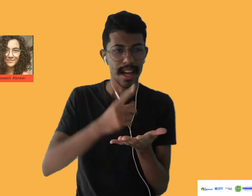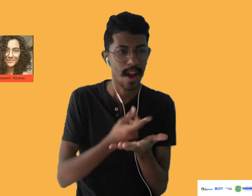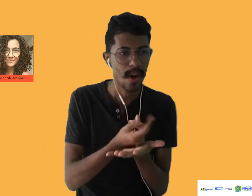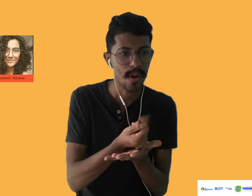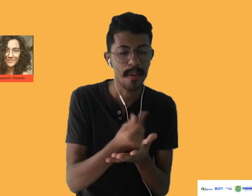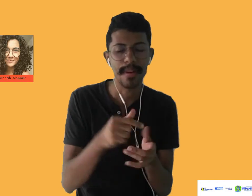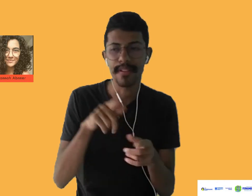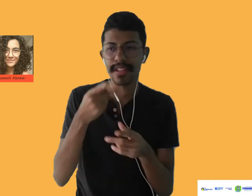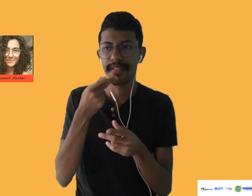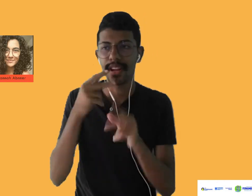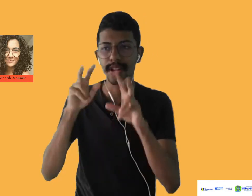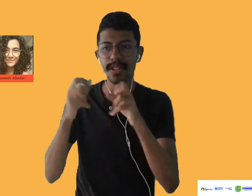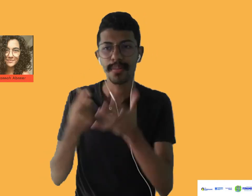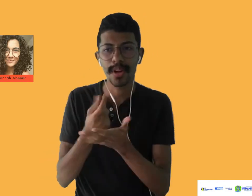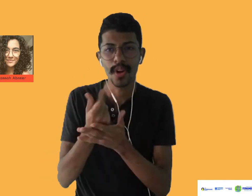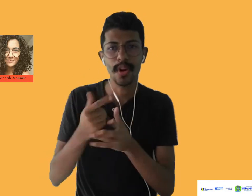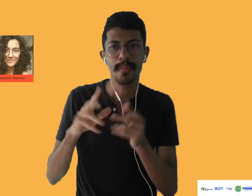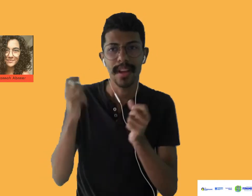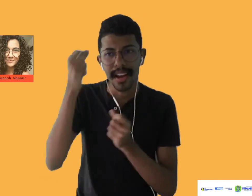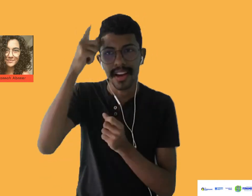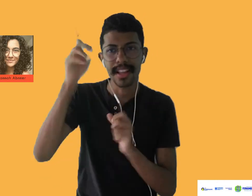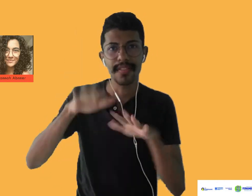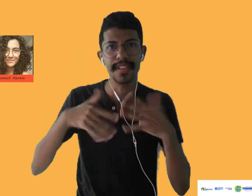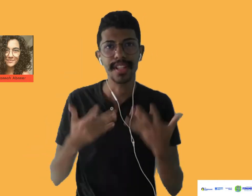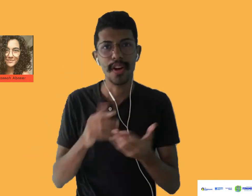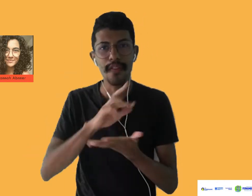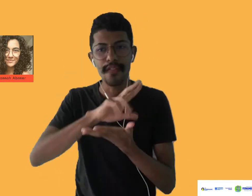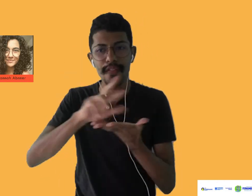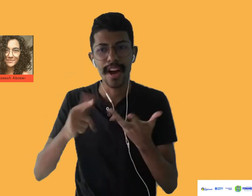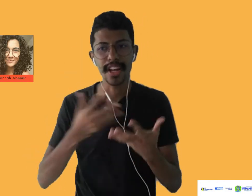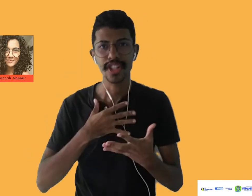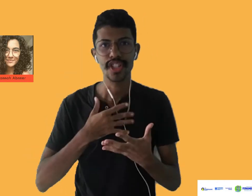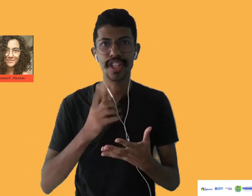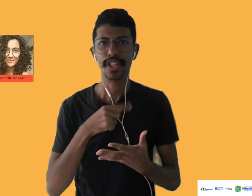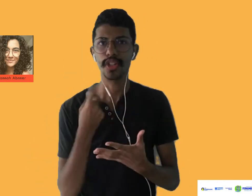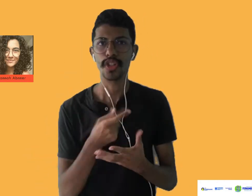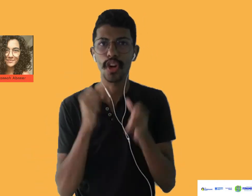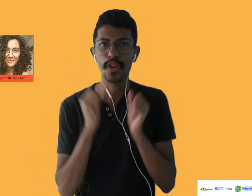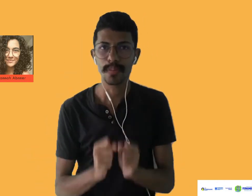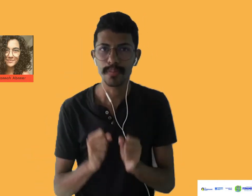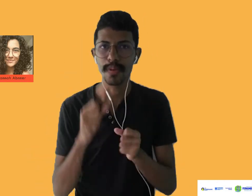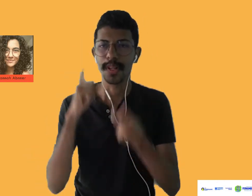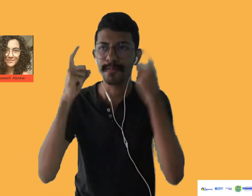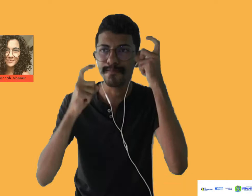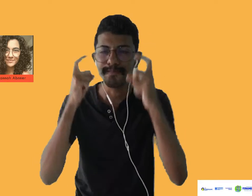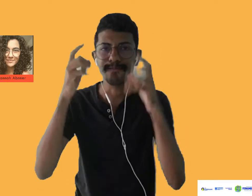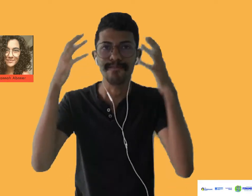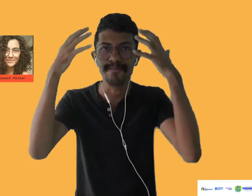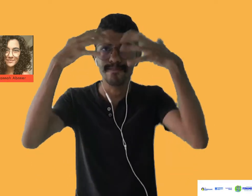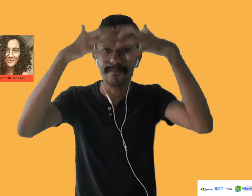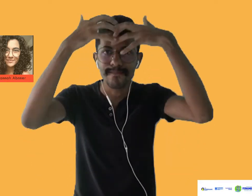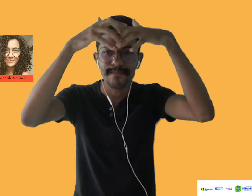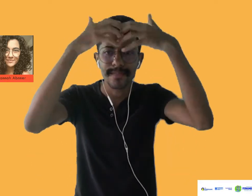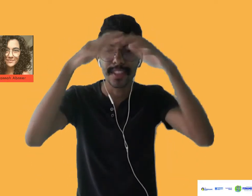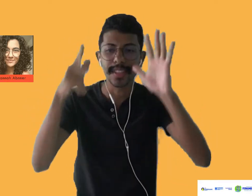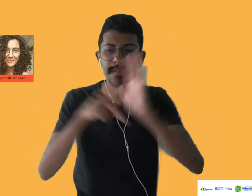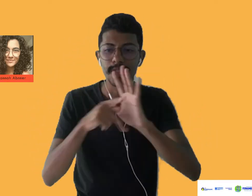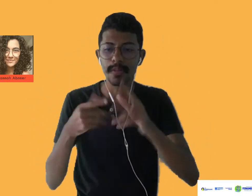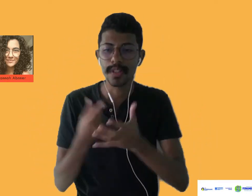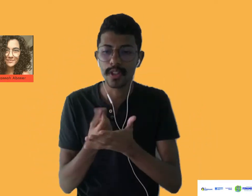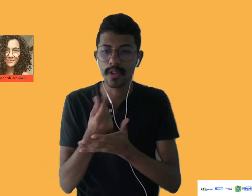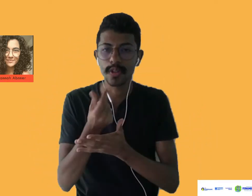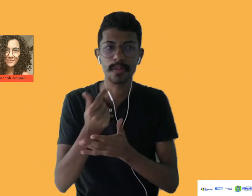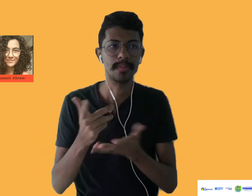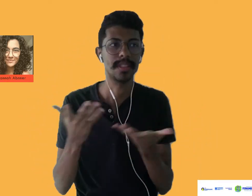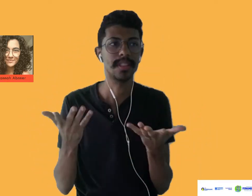desconhecer da economia, você, por exemplo, falou de economia criativa, né? Quantas formas a gente pode pensar a economia, sabe? De uma forma diferente dessa que